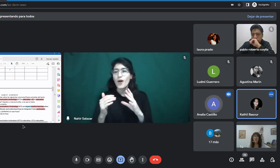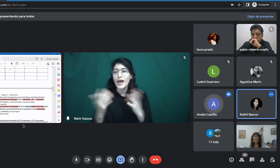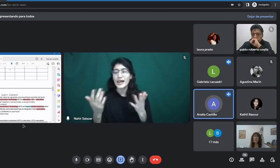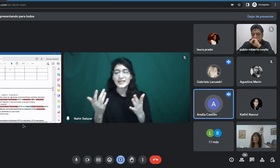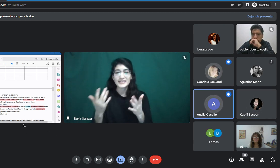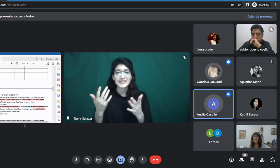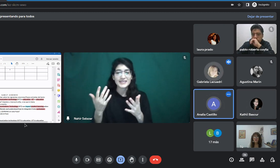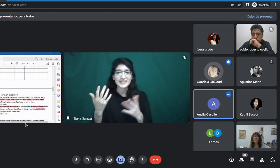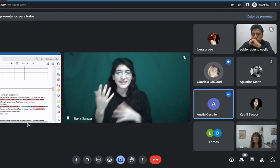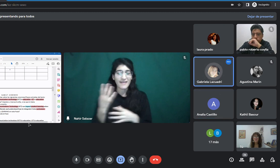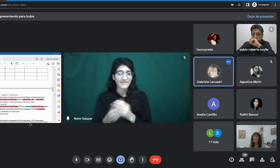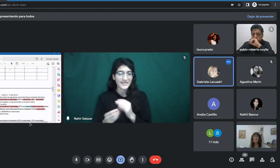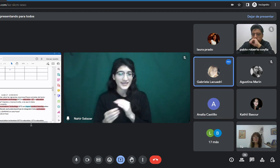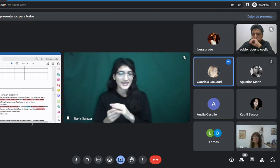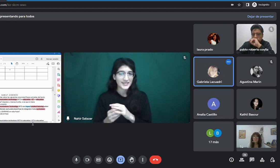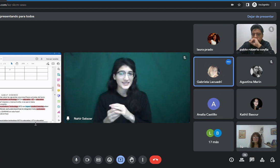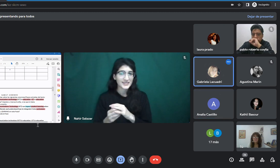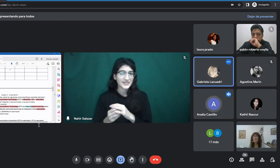Cuando los docentes